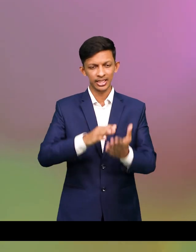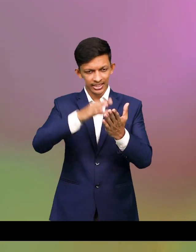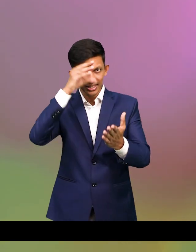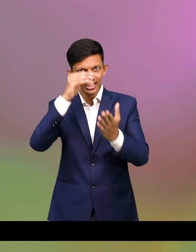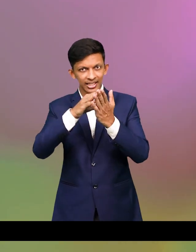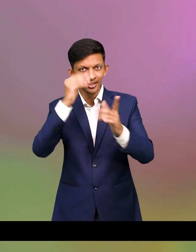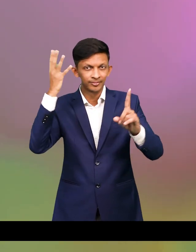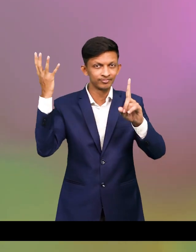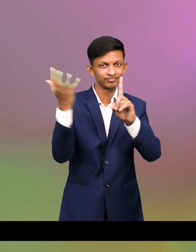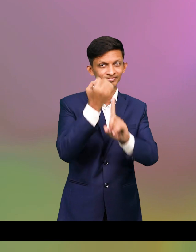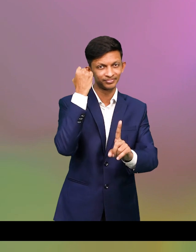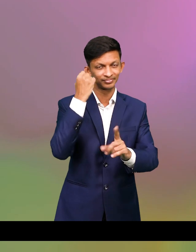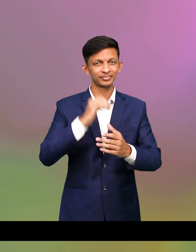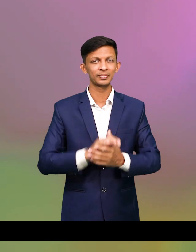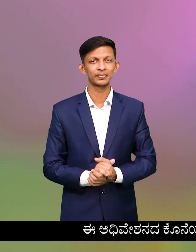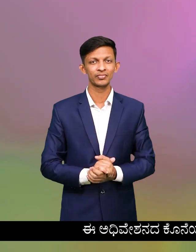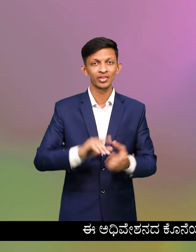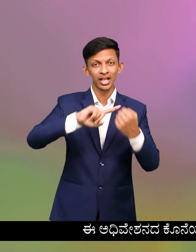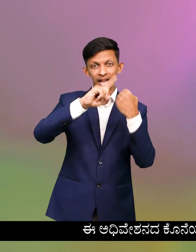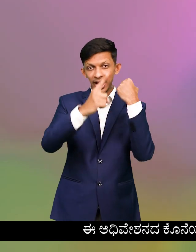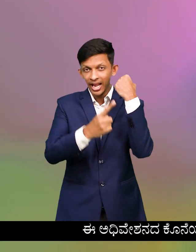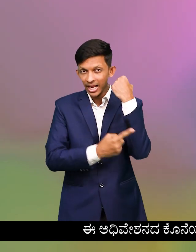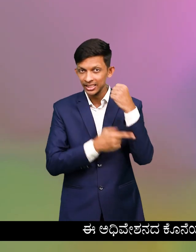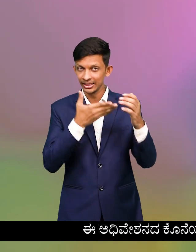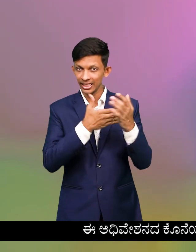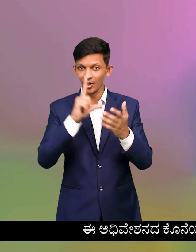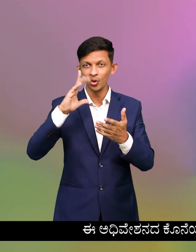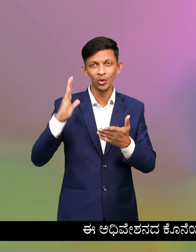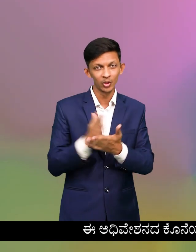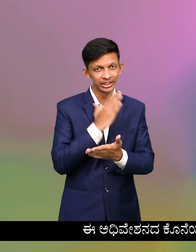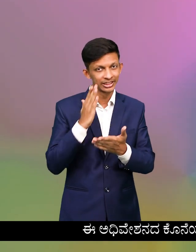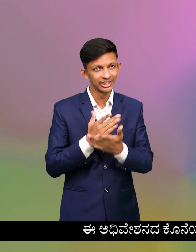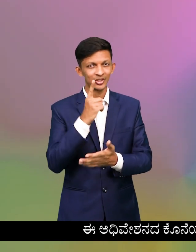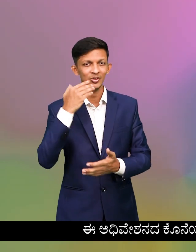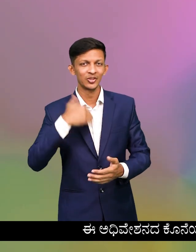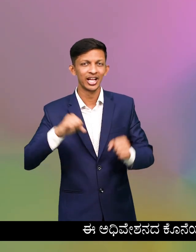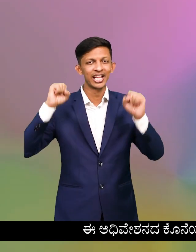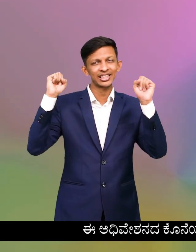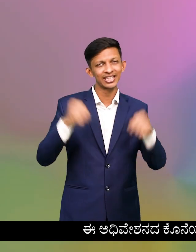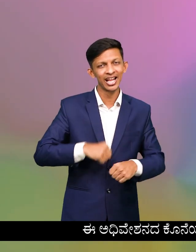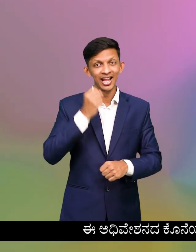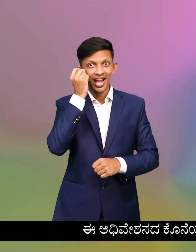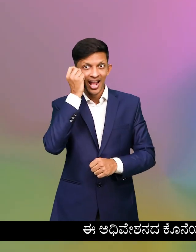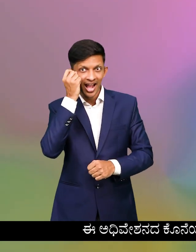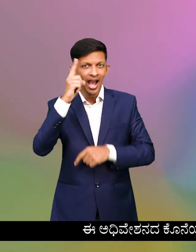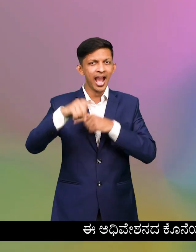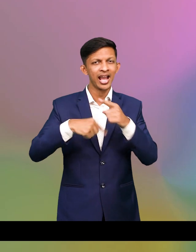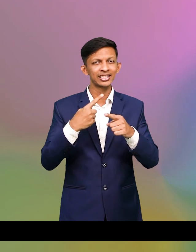ಕಲಿಕೆಯ ಫಲಿತಾಂಶಗಳು. ಈ ಅಧಿವೇಶನದ ಕೊನೆಯಲ್ಲಿ ನೀವು ಇದರ ಬಗ್ಗೆ ಅರ್ಥ ಮಾಡಿಕೊಳ್ಳಲು ಸಾಧ್ಯವಾಗುತ್ತದೆ.